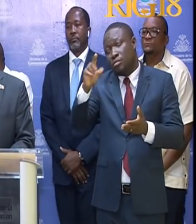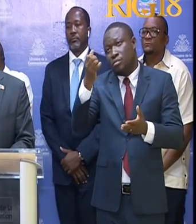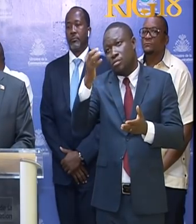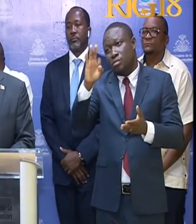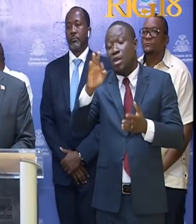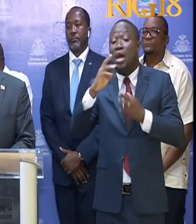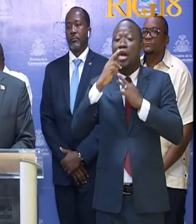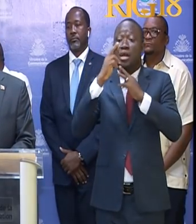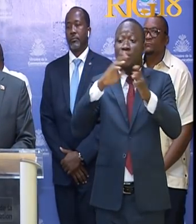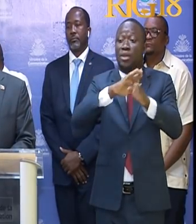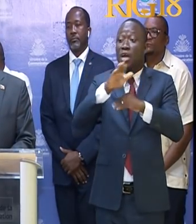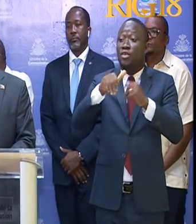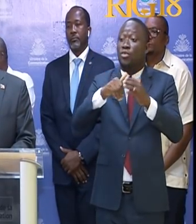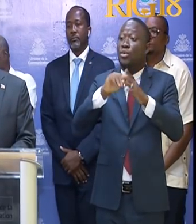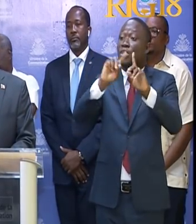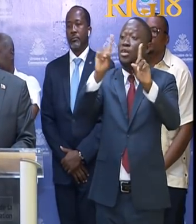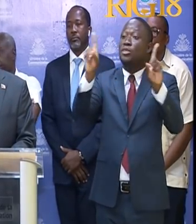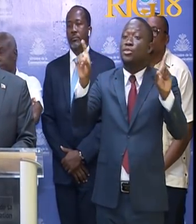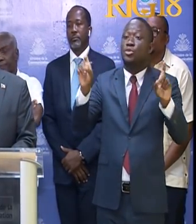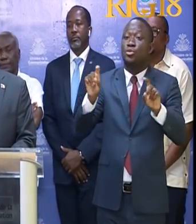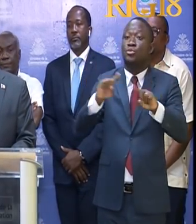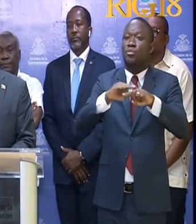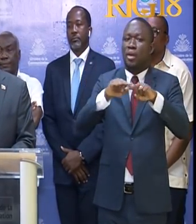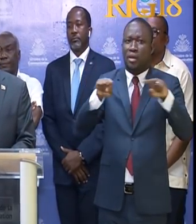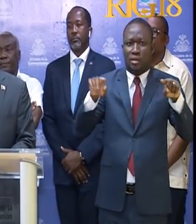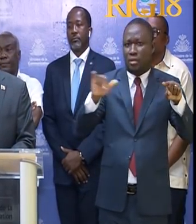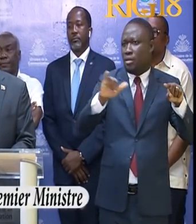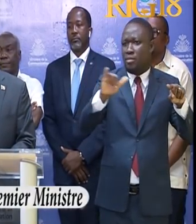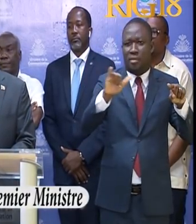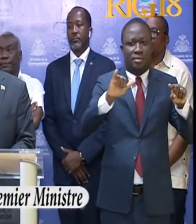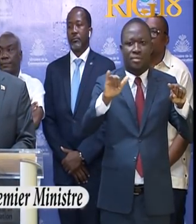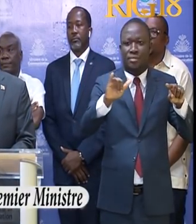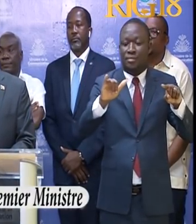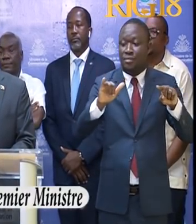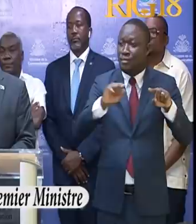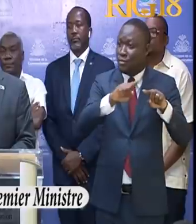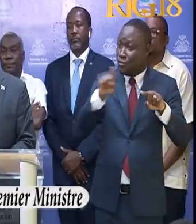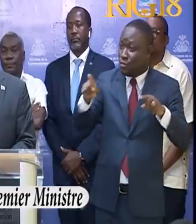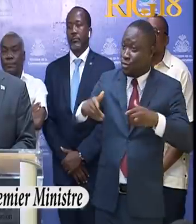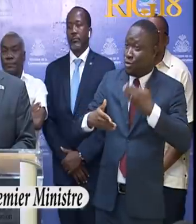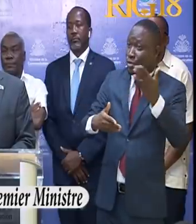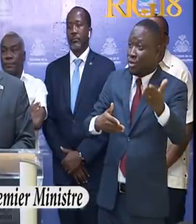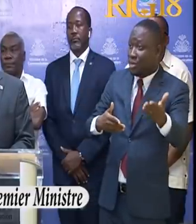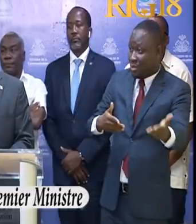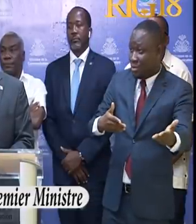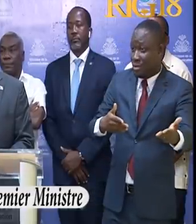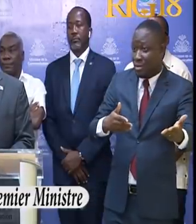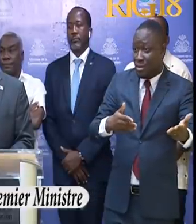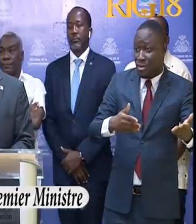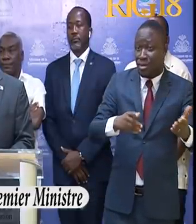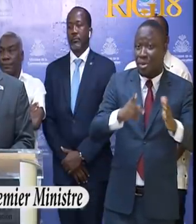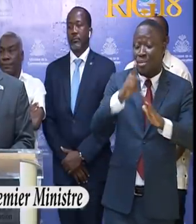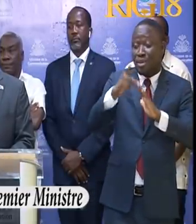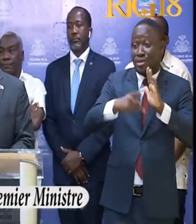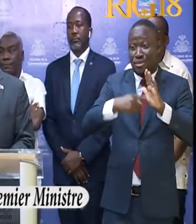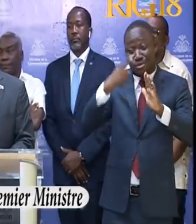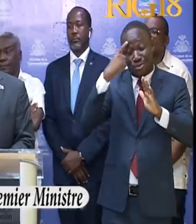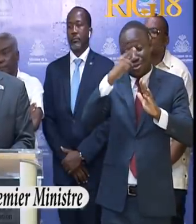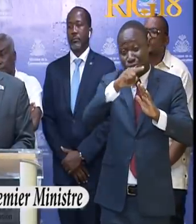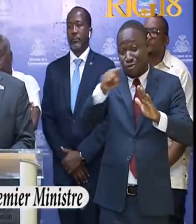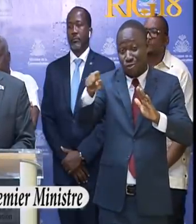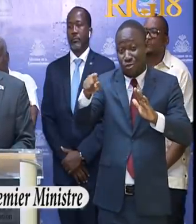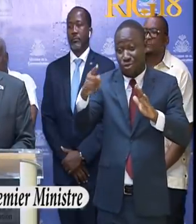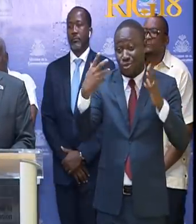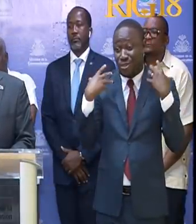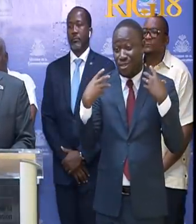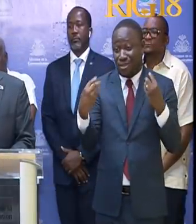à toutes vos questions, mais également vous donner des recommandations pour votre santé.